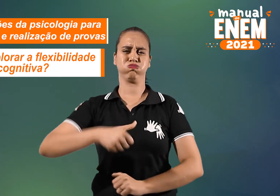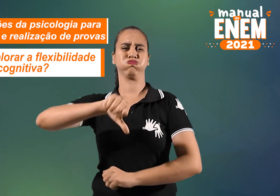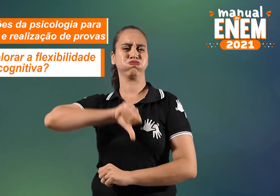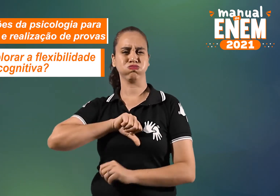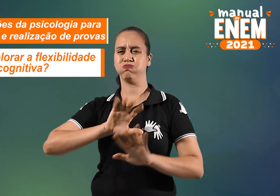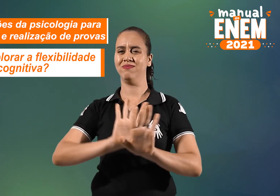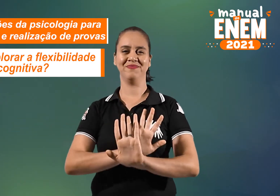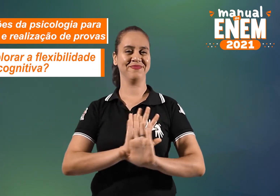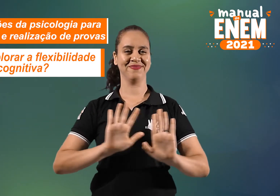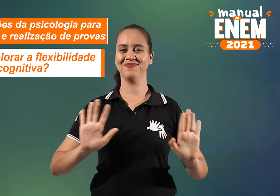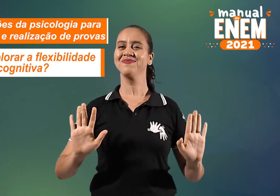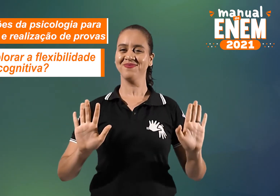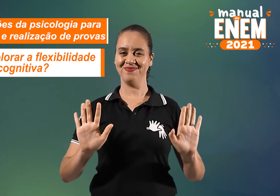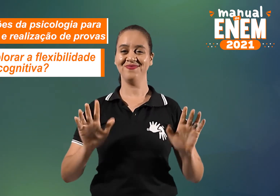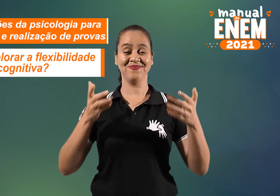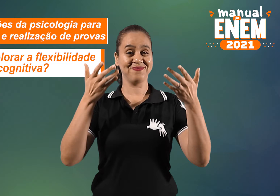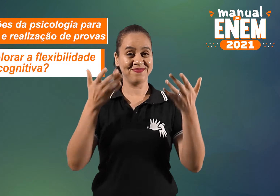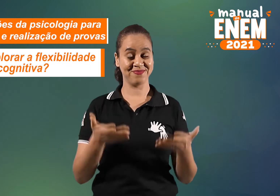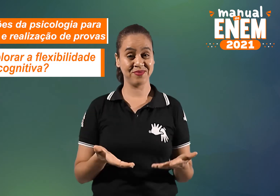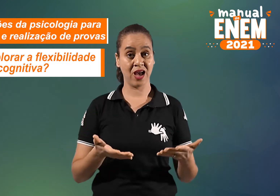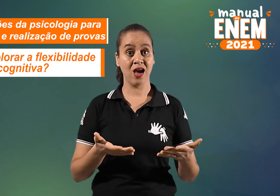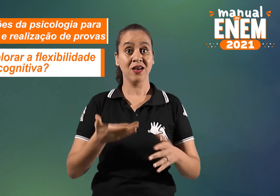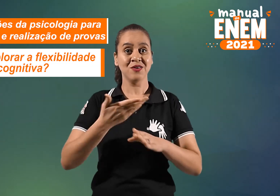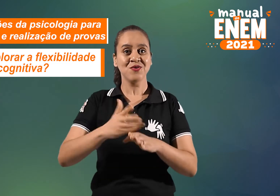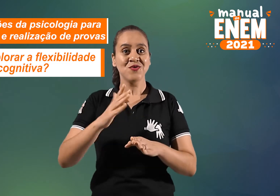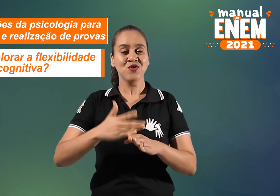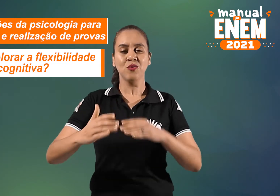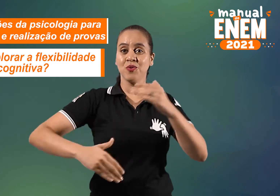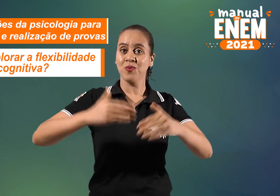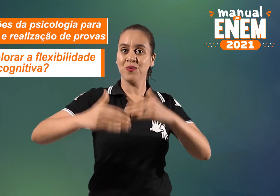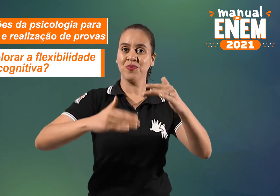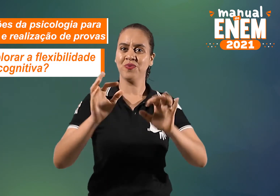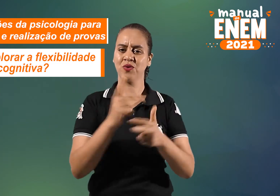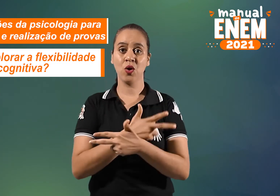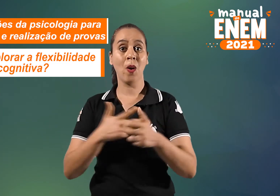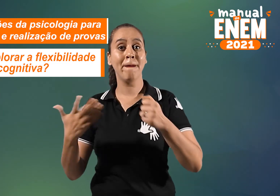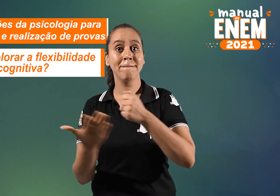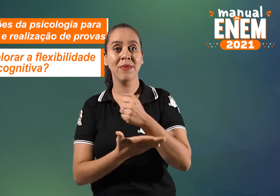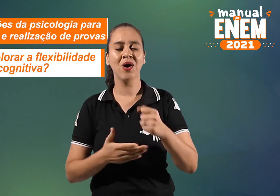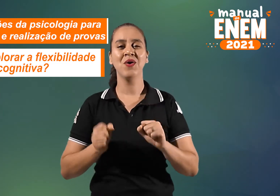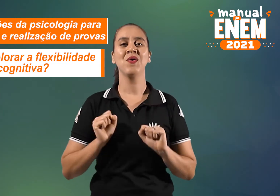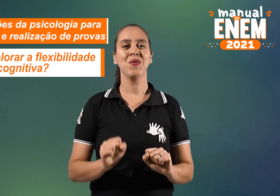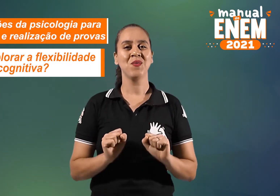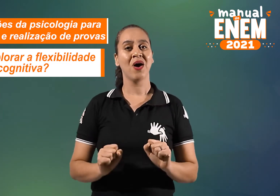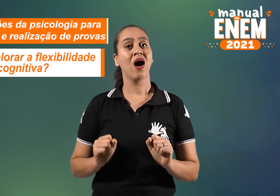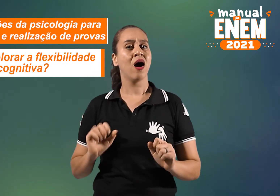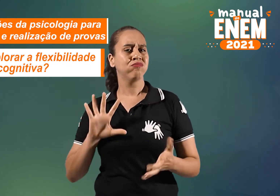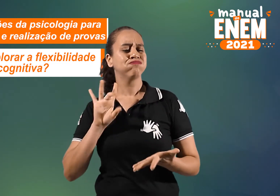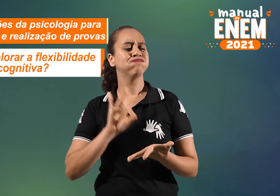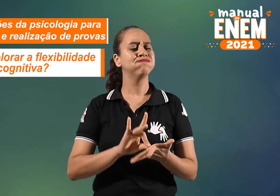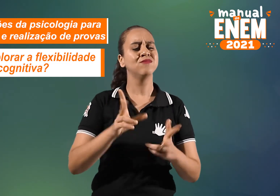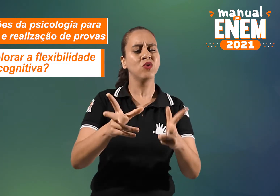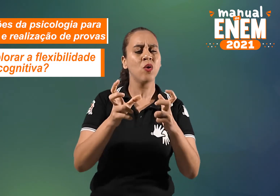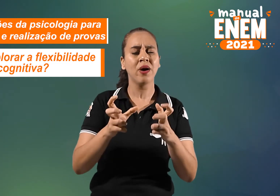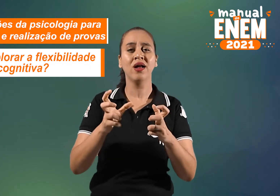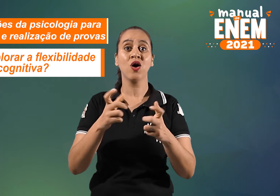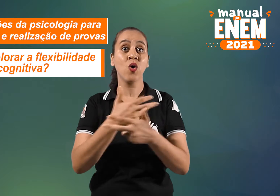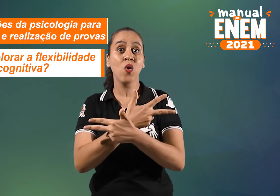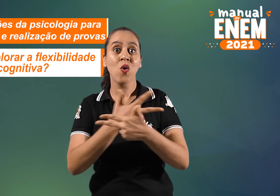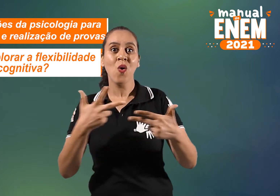negativamente. Então, a partir do treinamento e integração de habilidades básicas, você alcançará habilidades mais